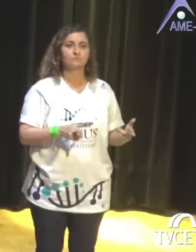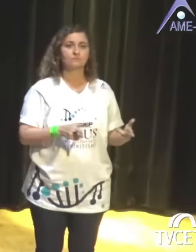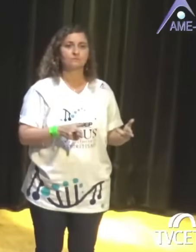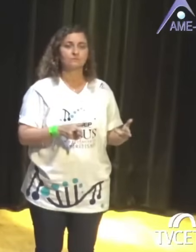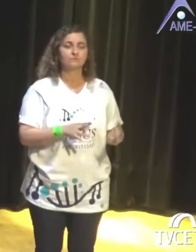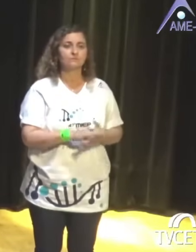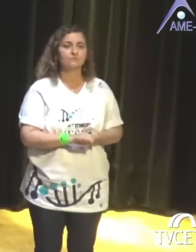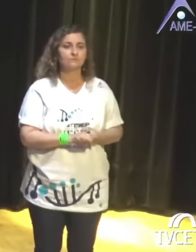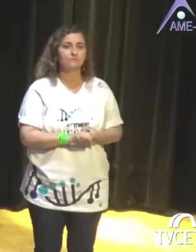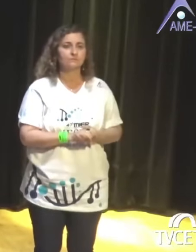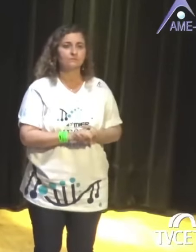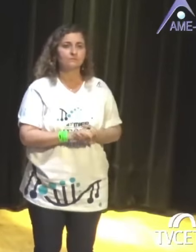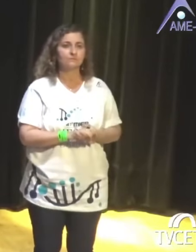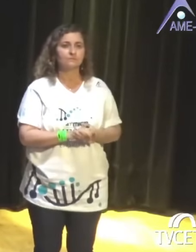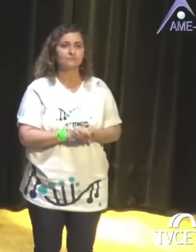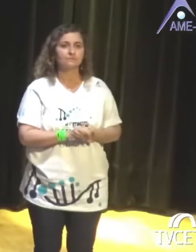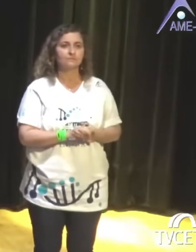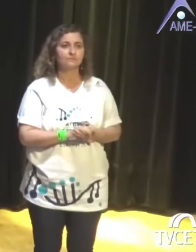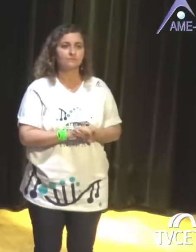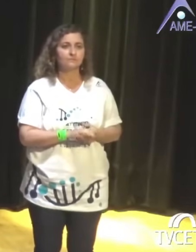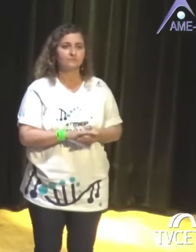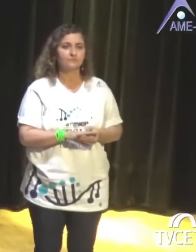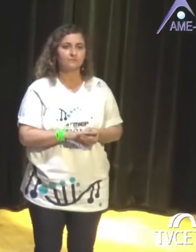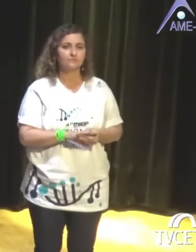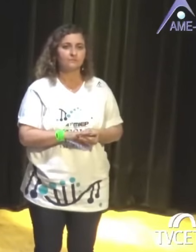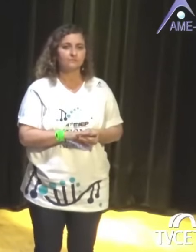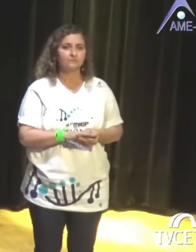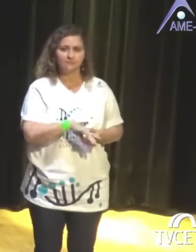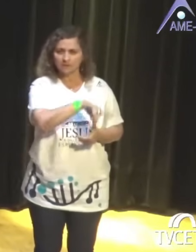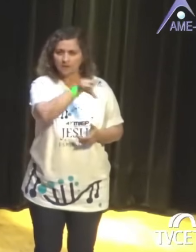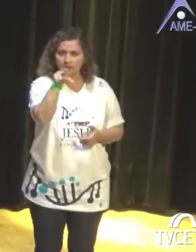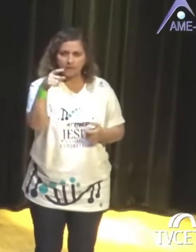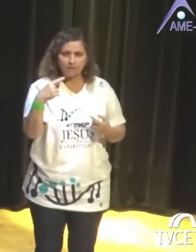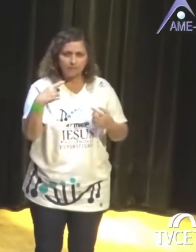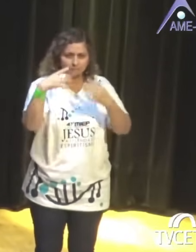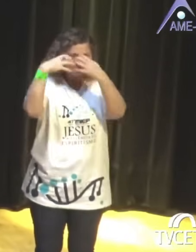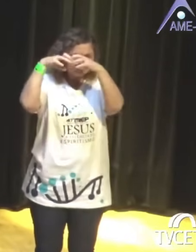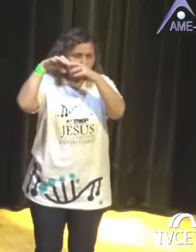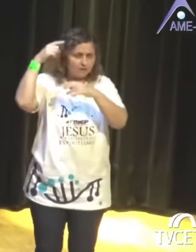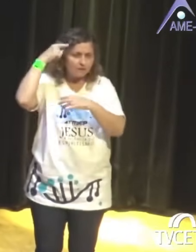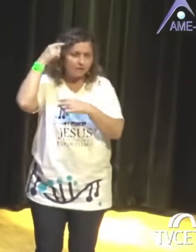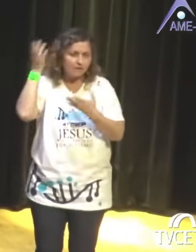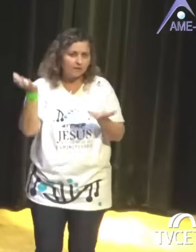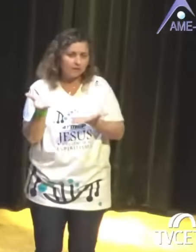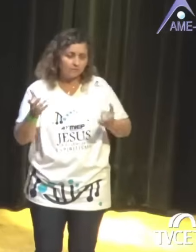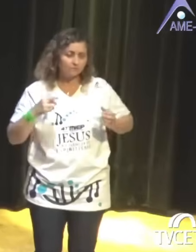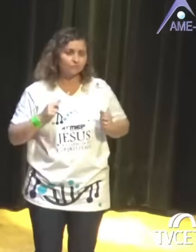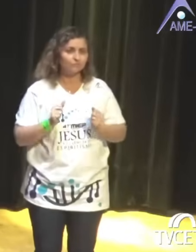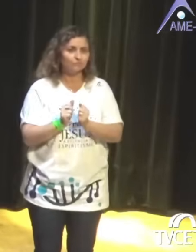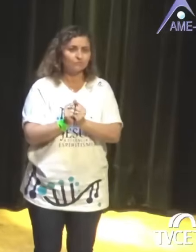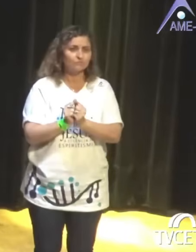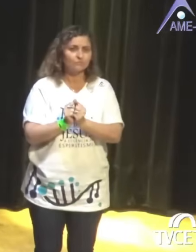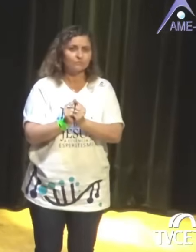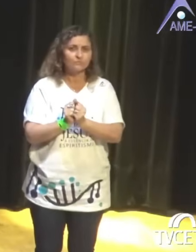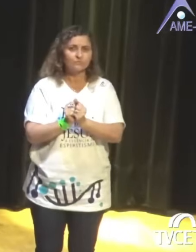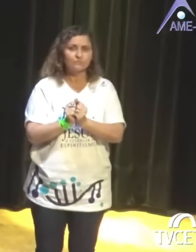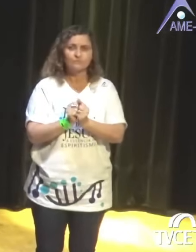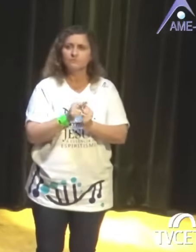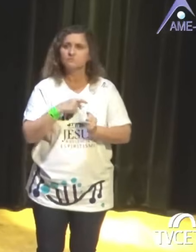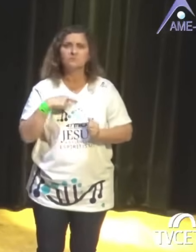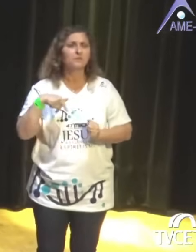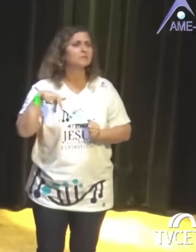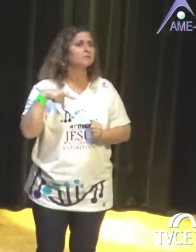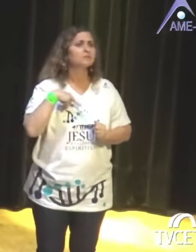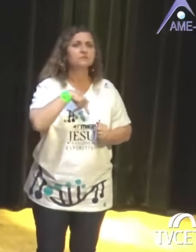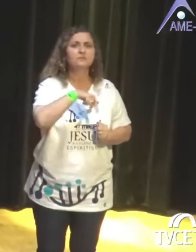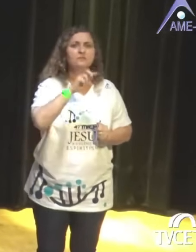igual agora assina comigo Jesus é o molde quem que vai ter que se tornar igual a